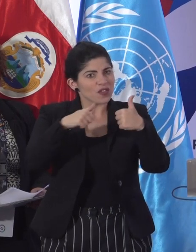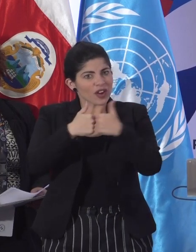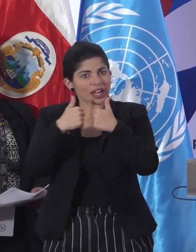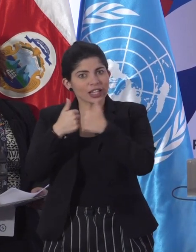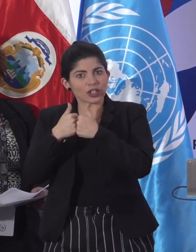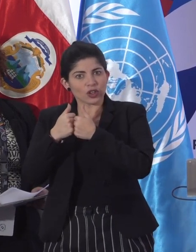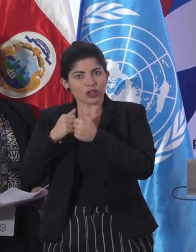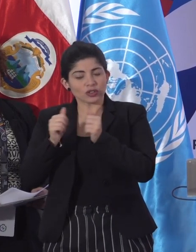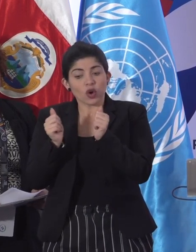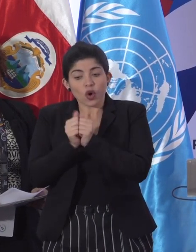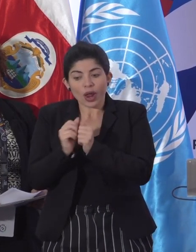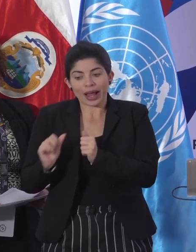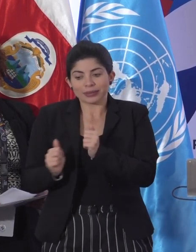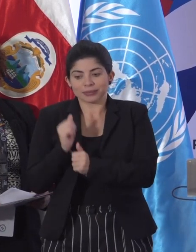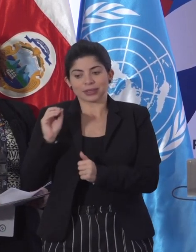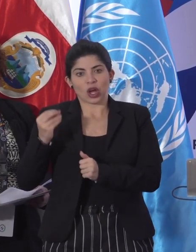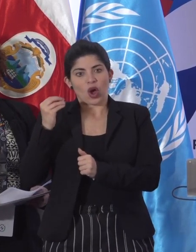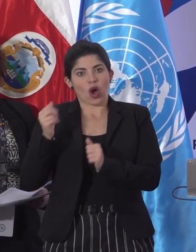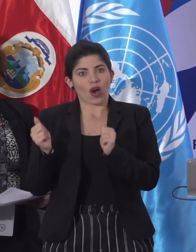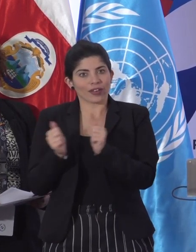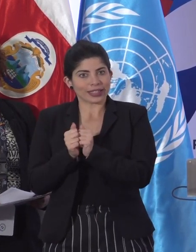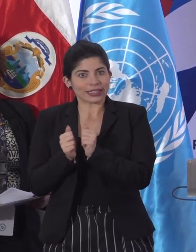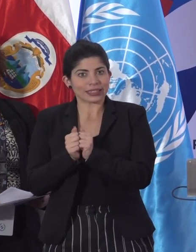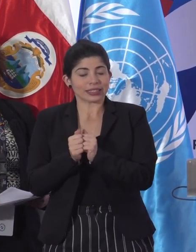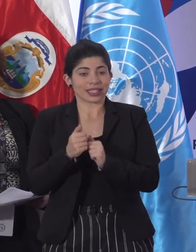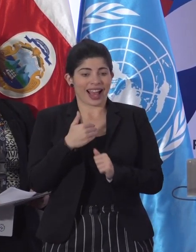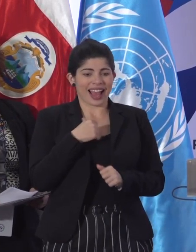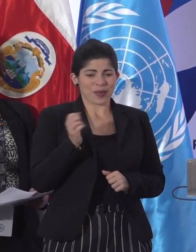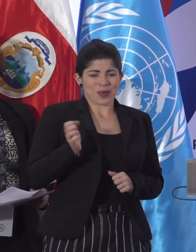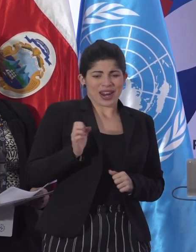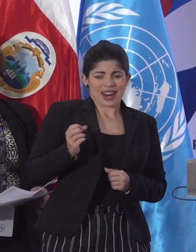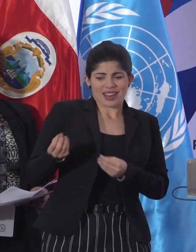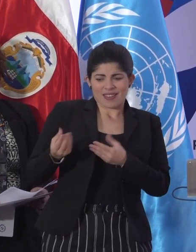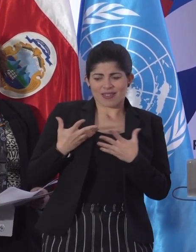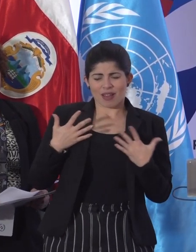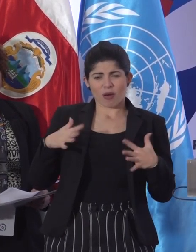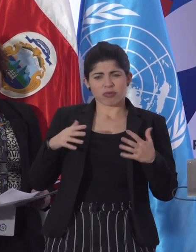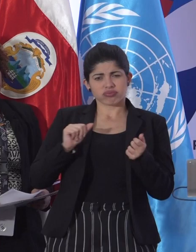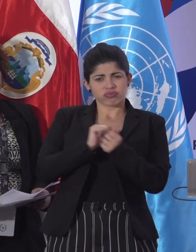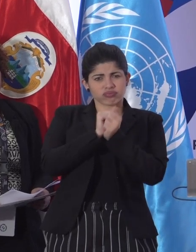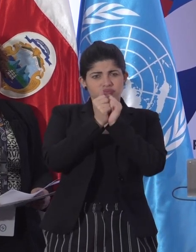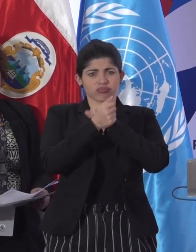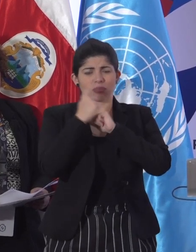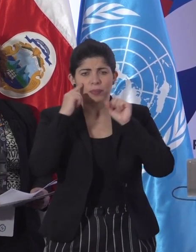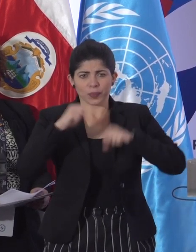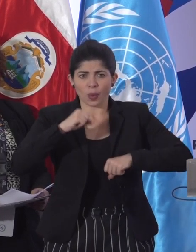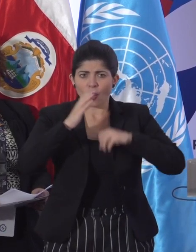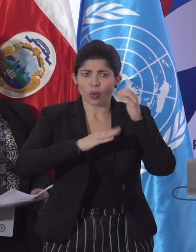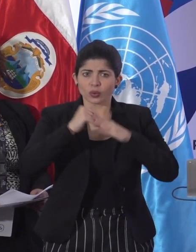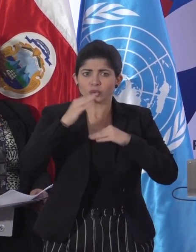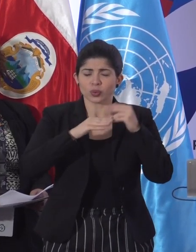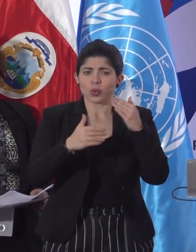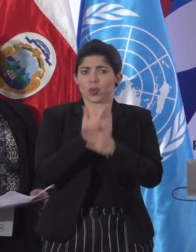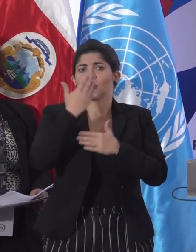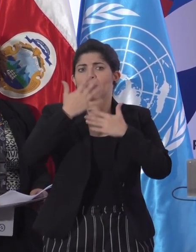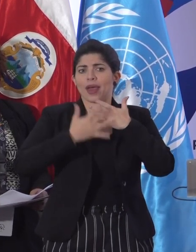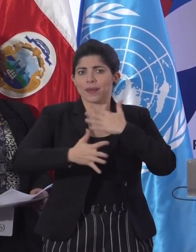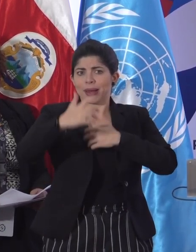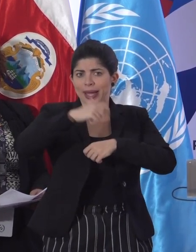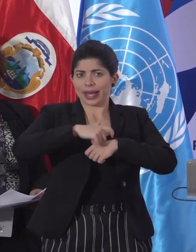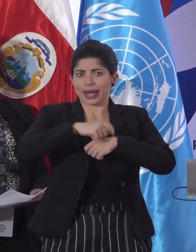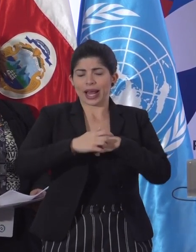mano de las más jóvenes, de las que tienen una energía transformadora para construir una nueva era.